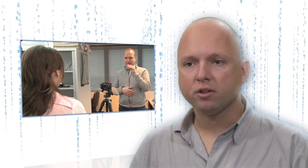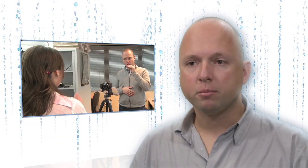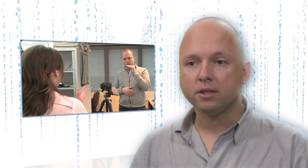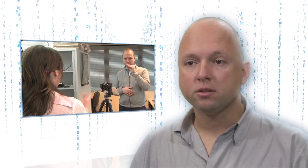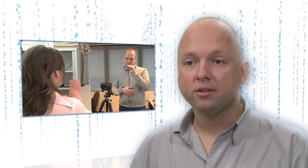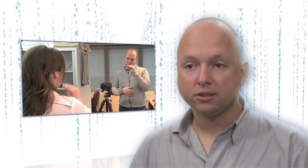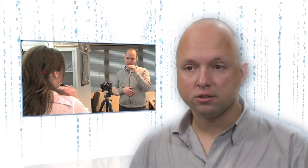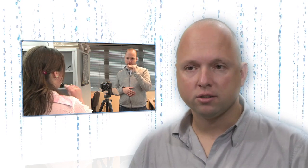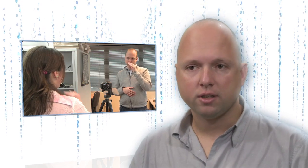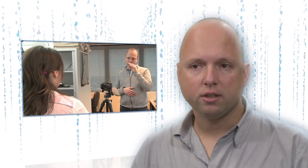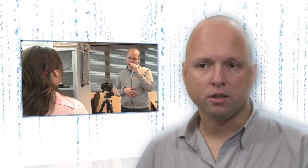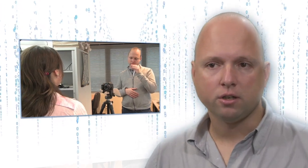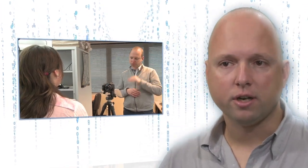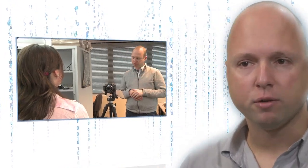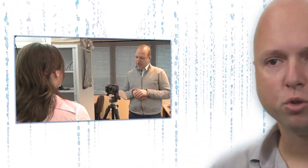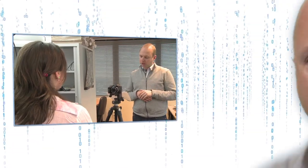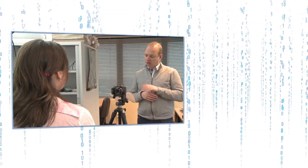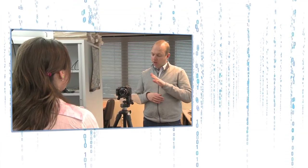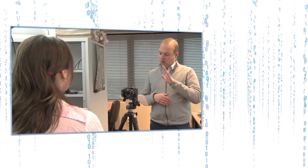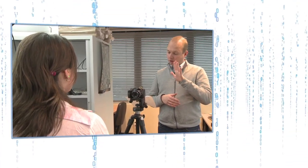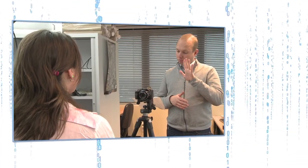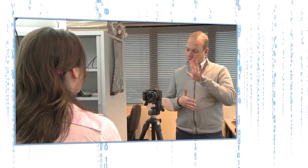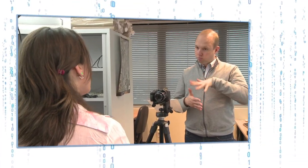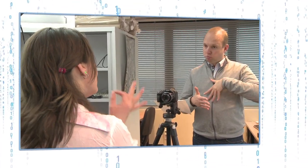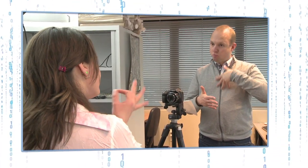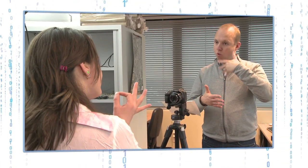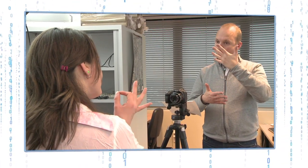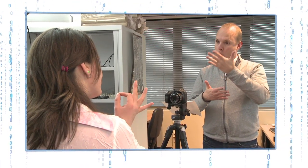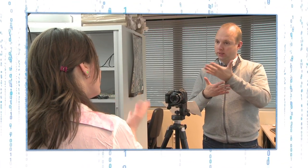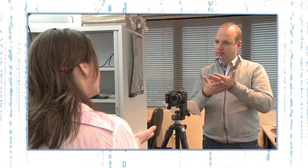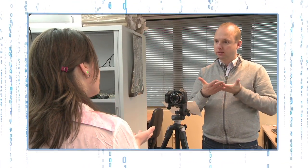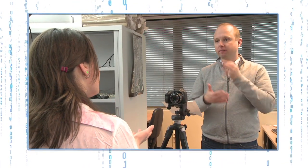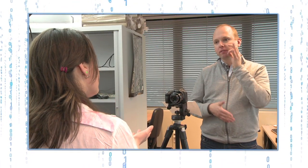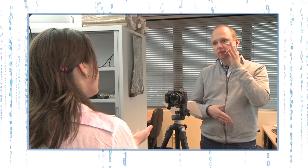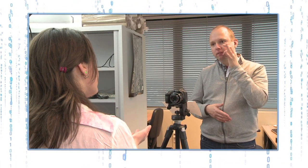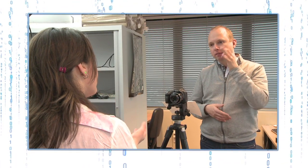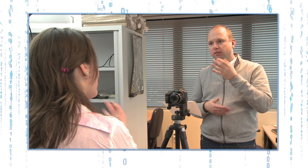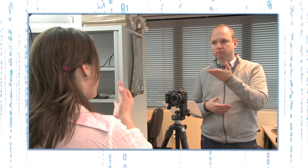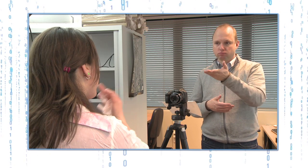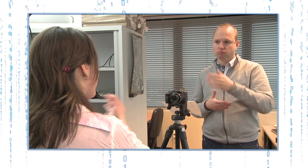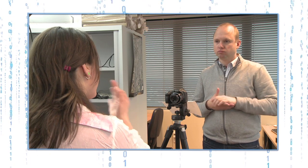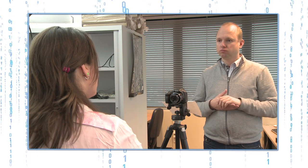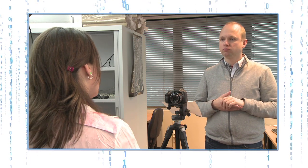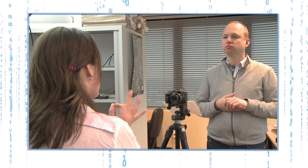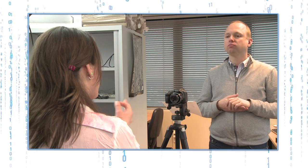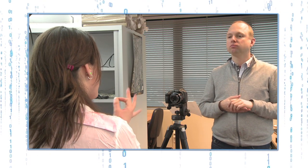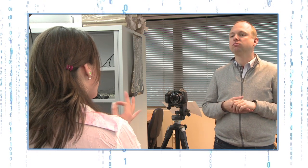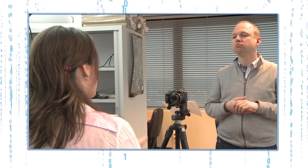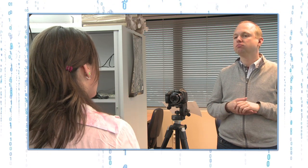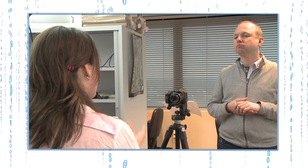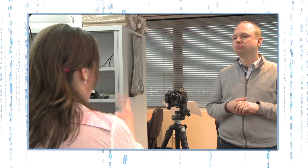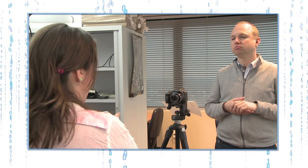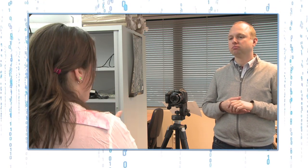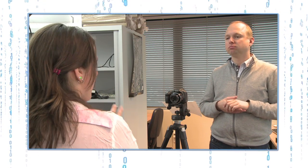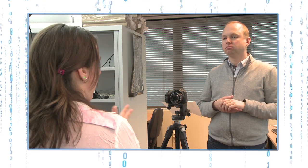toch op de een of andere manier tekst ervan moeten maken. Dus we moeten Nederlandse annotaties toevoegen aan videomateriaal. En daar